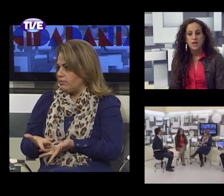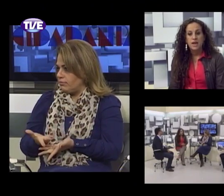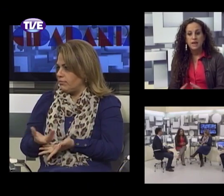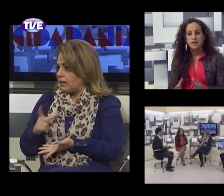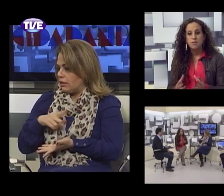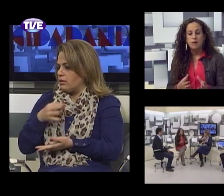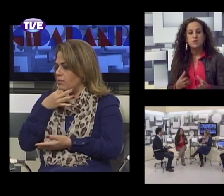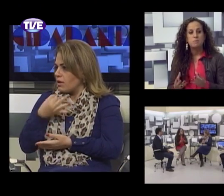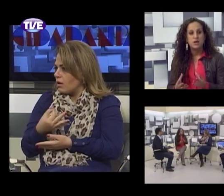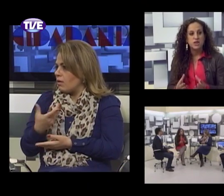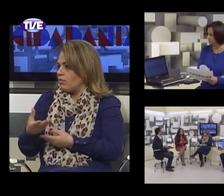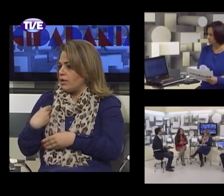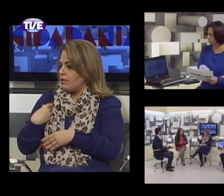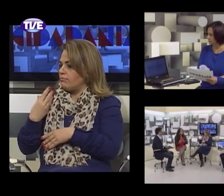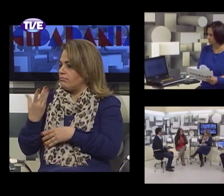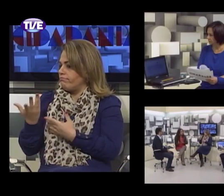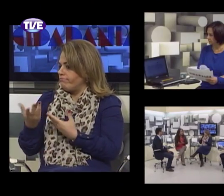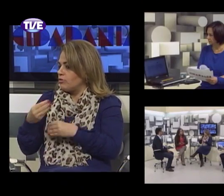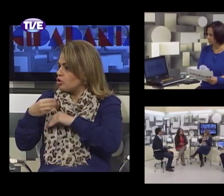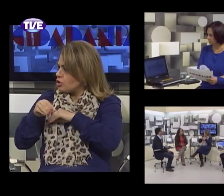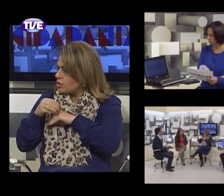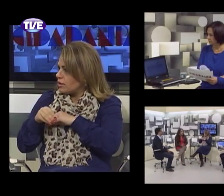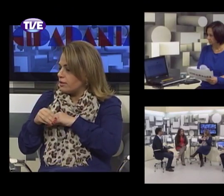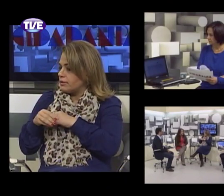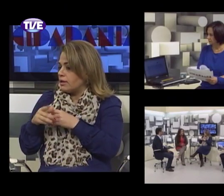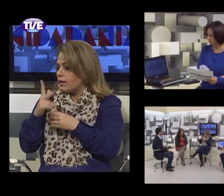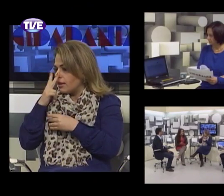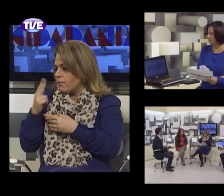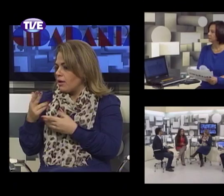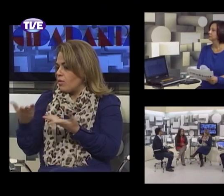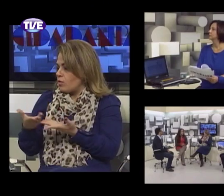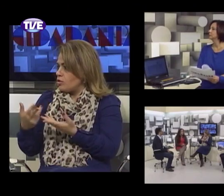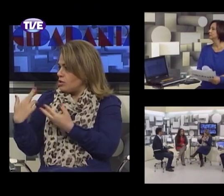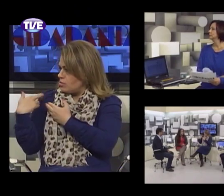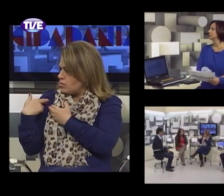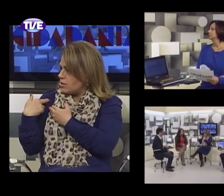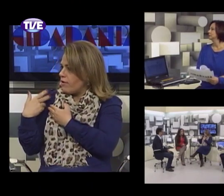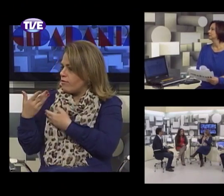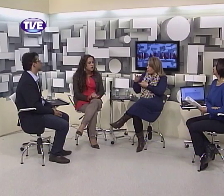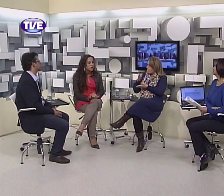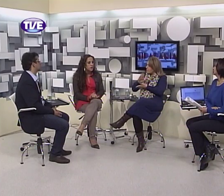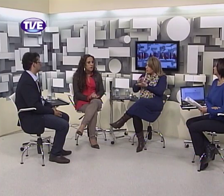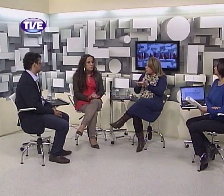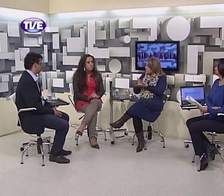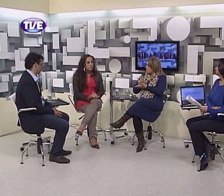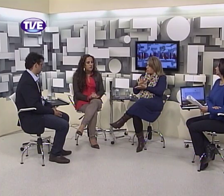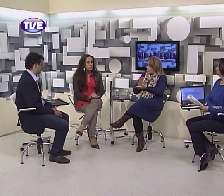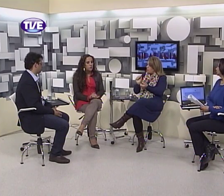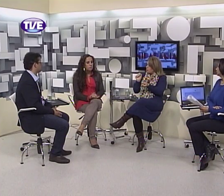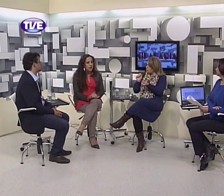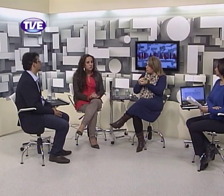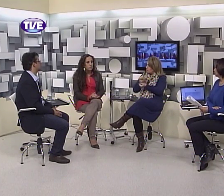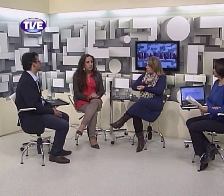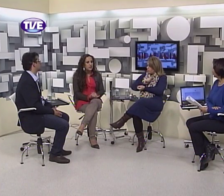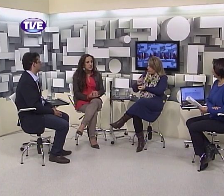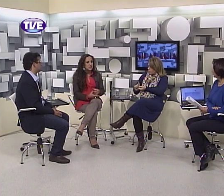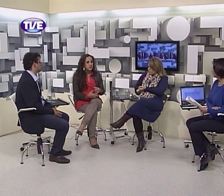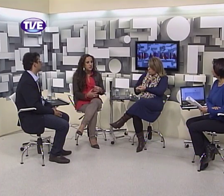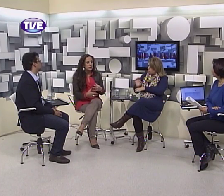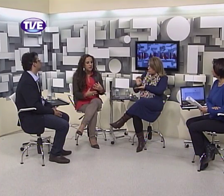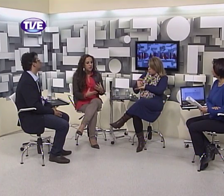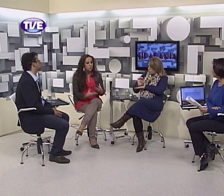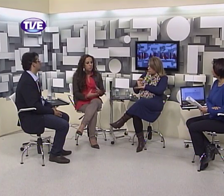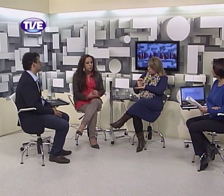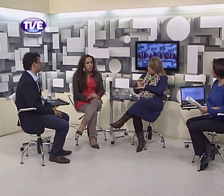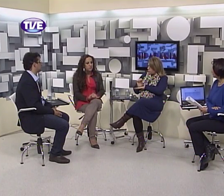reflexão, e também de mediação junto ao governo do estado. Nesta semana nós fizemos um debate que foi mais uma vez,